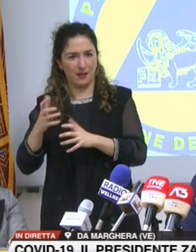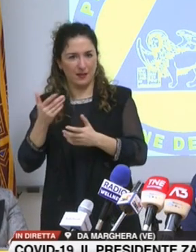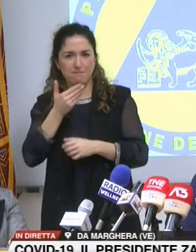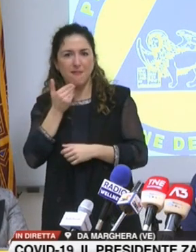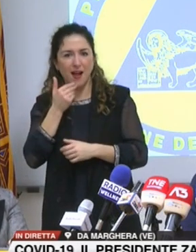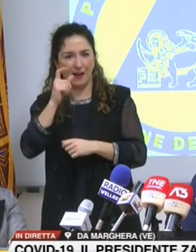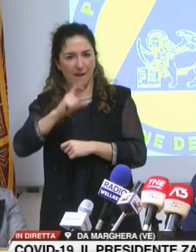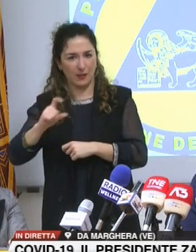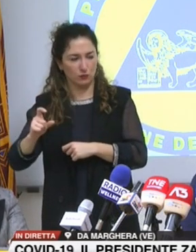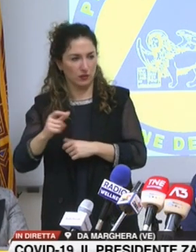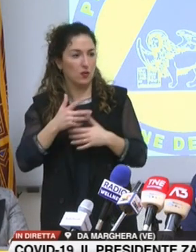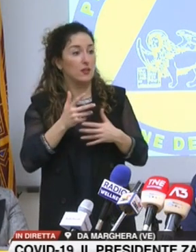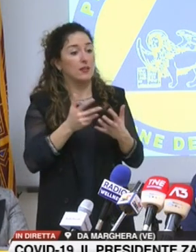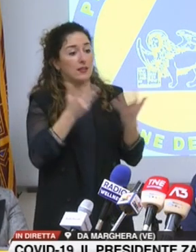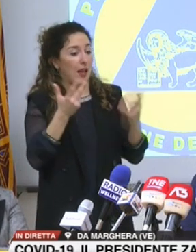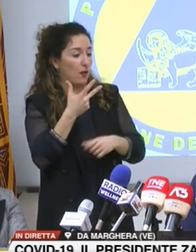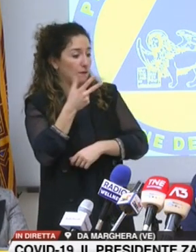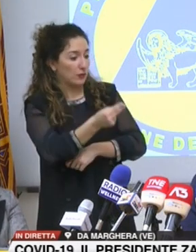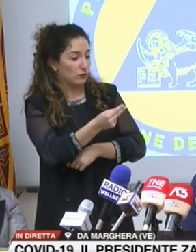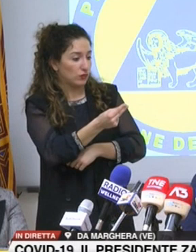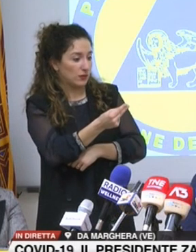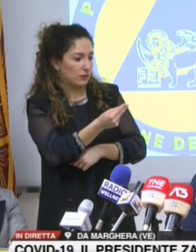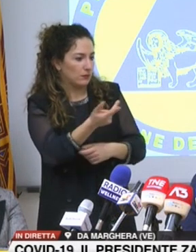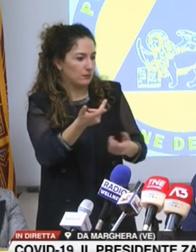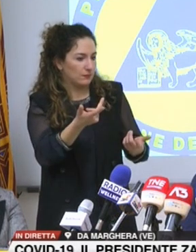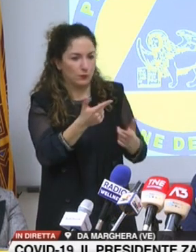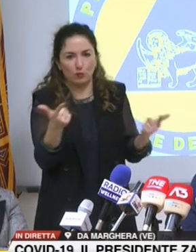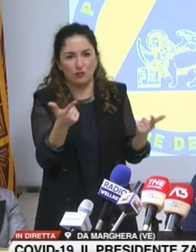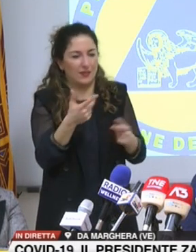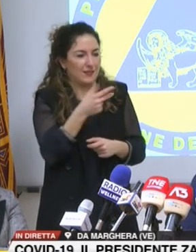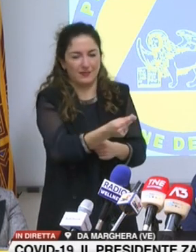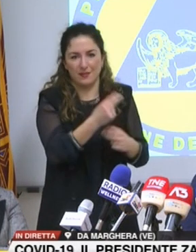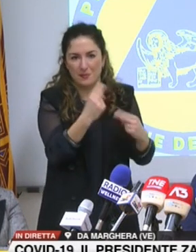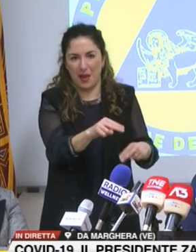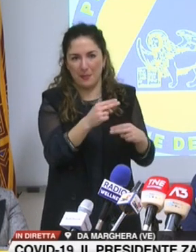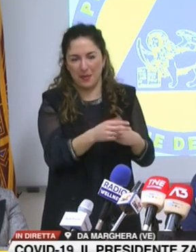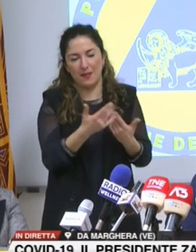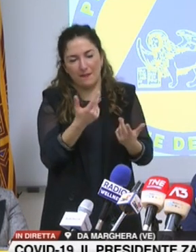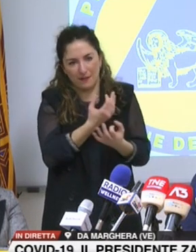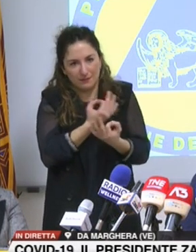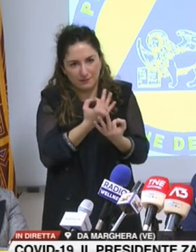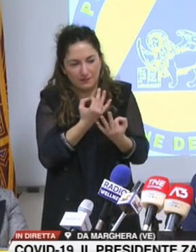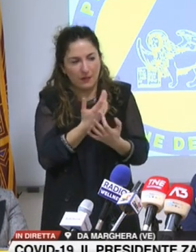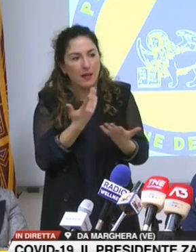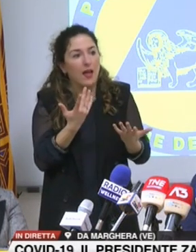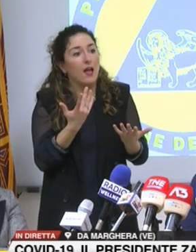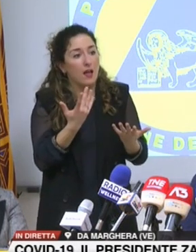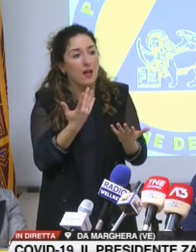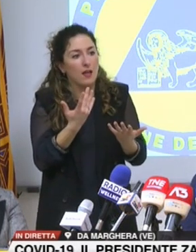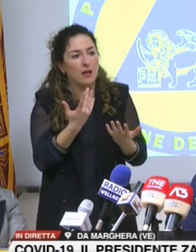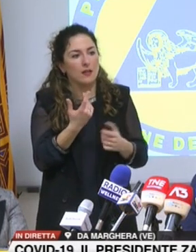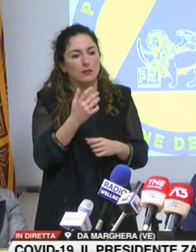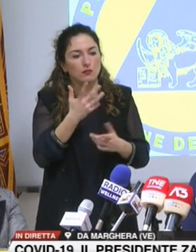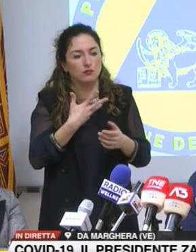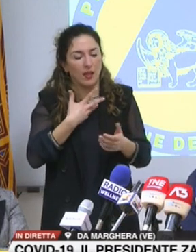può inoculare quello che non si ha, su questo non c'è dubbio, però se c'è una difficoltà di